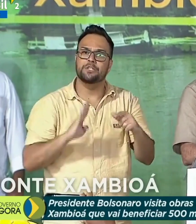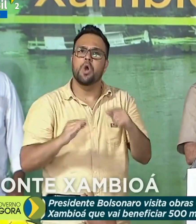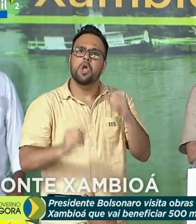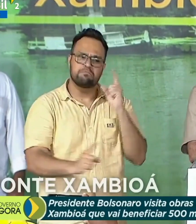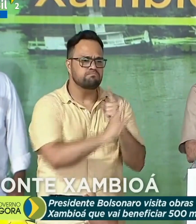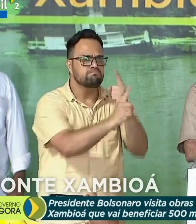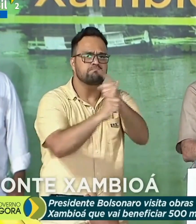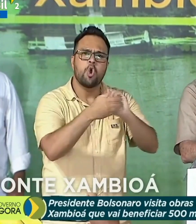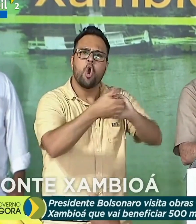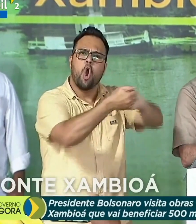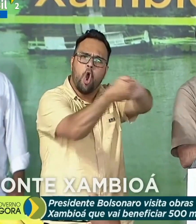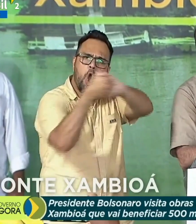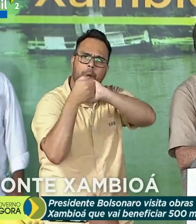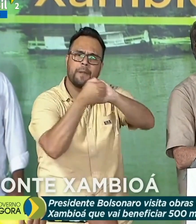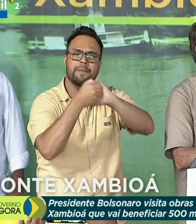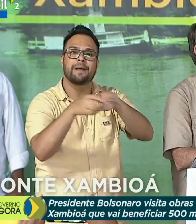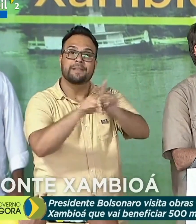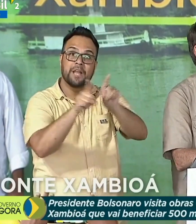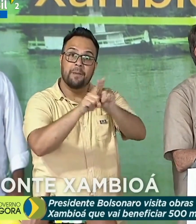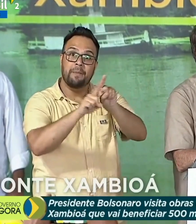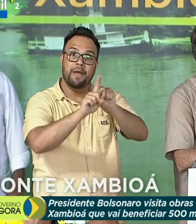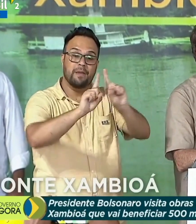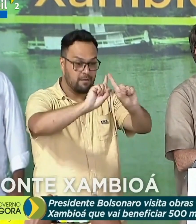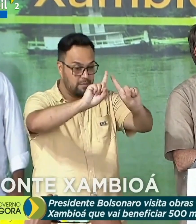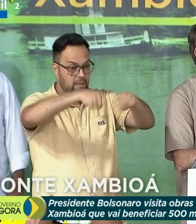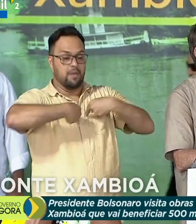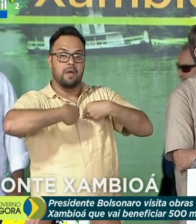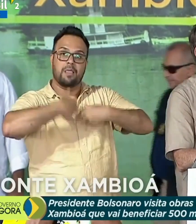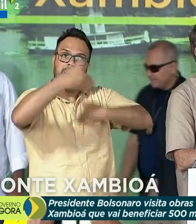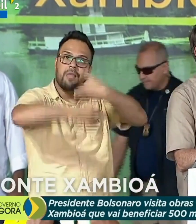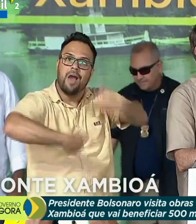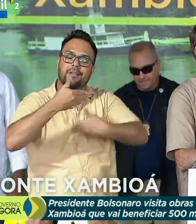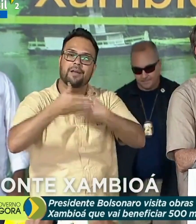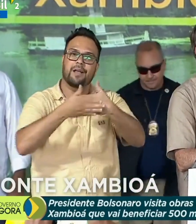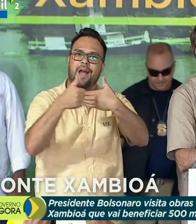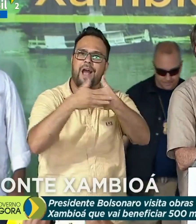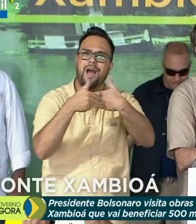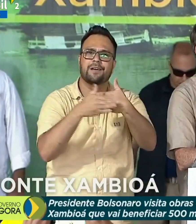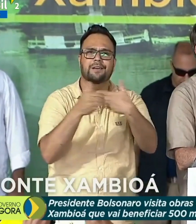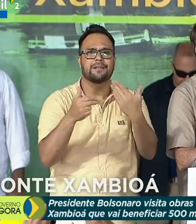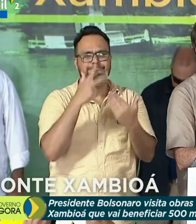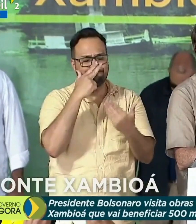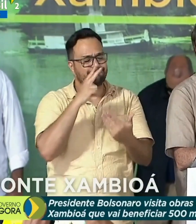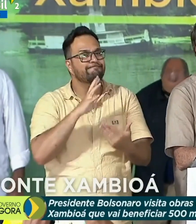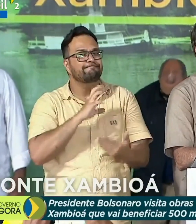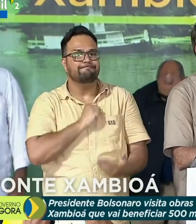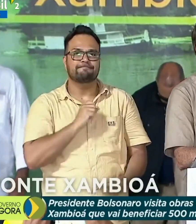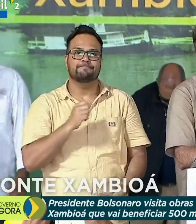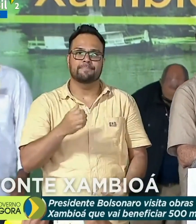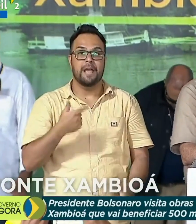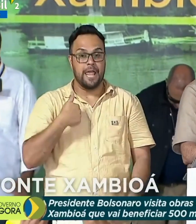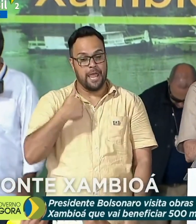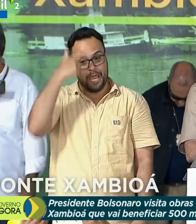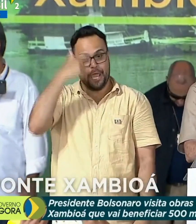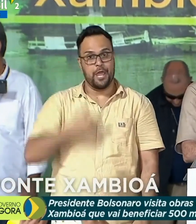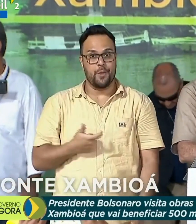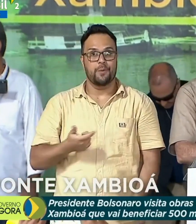eu vá, e ser tratado da maneira carinhosa e afetuosa como eu